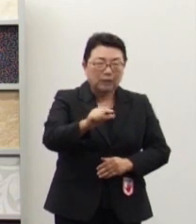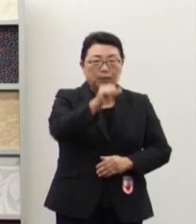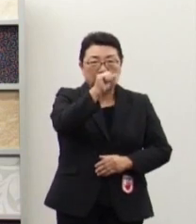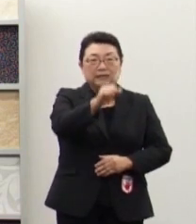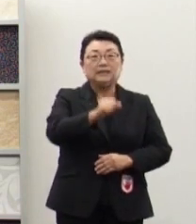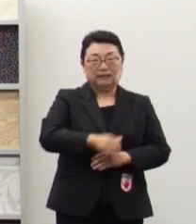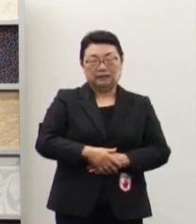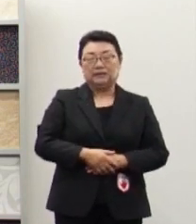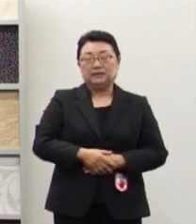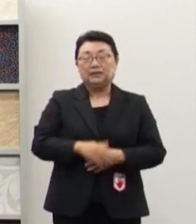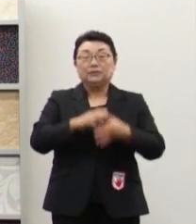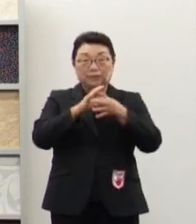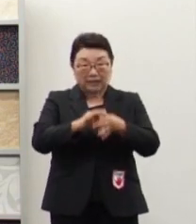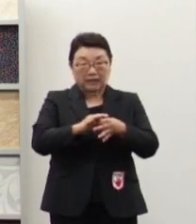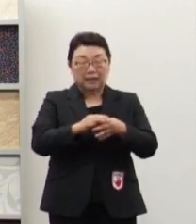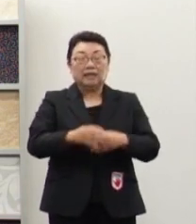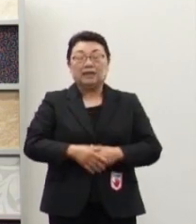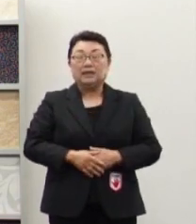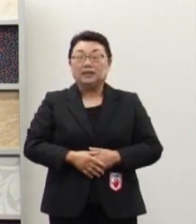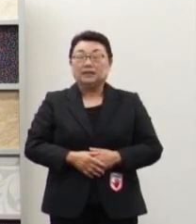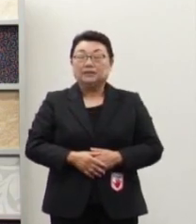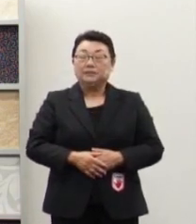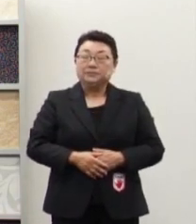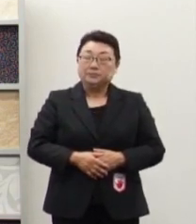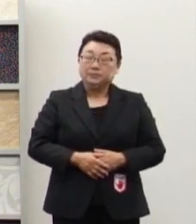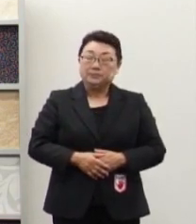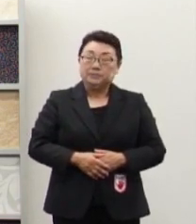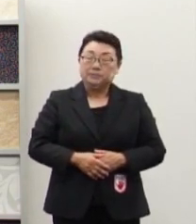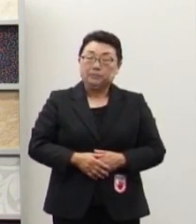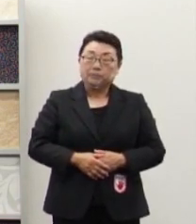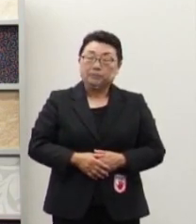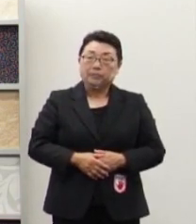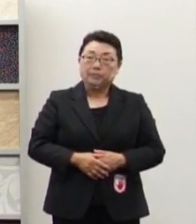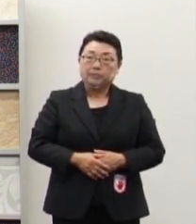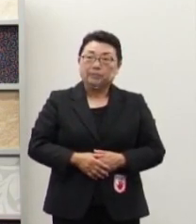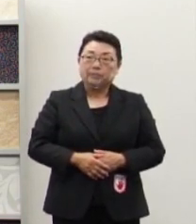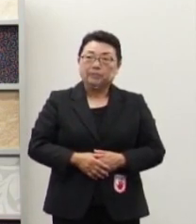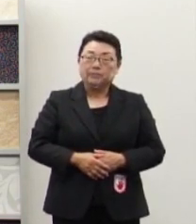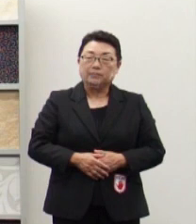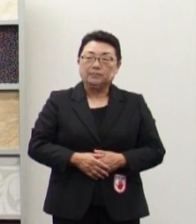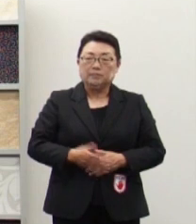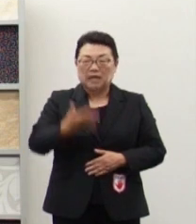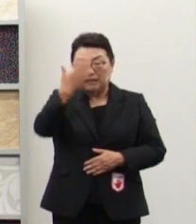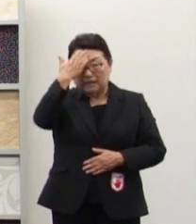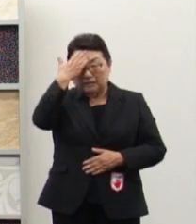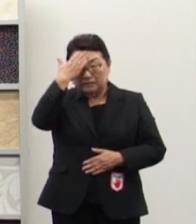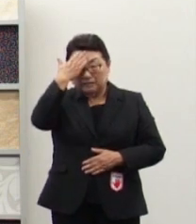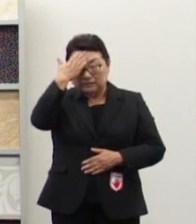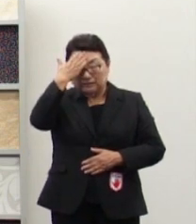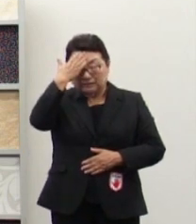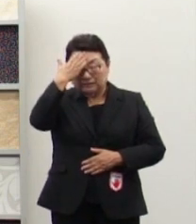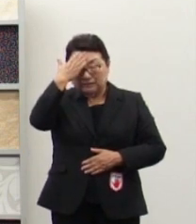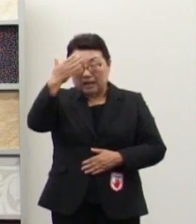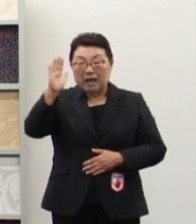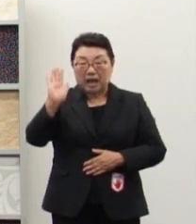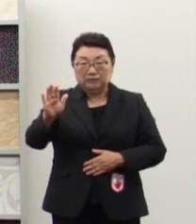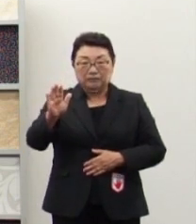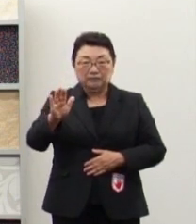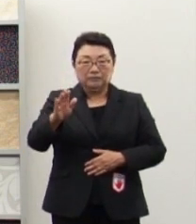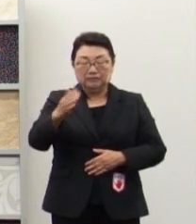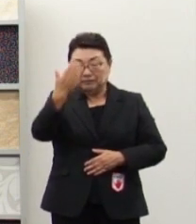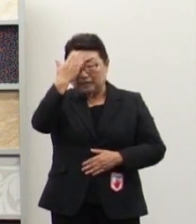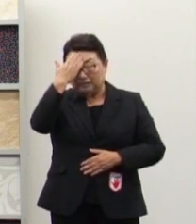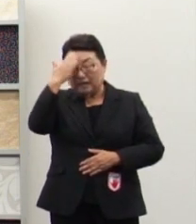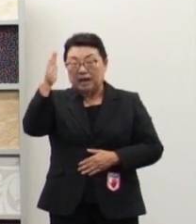います。そういう意味で、ただですね、明らかにこう熱があるのにこう人が集まるところ